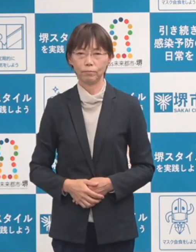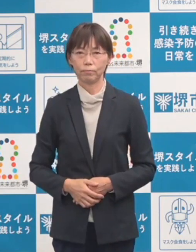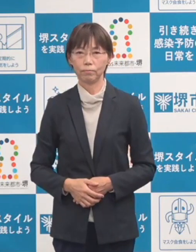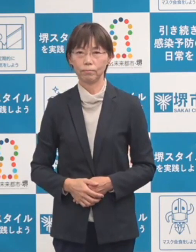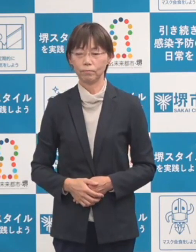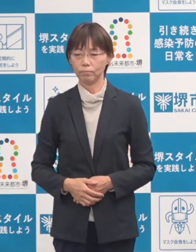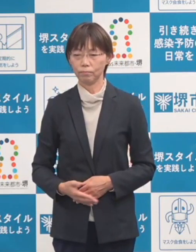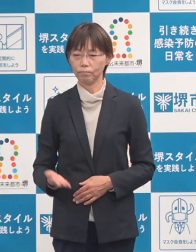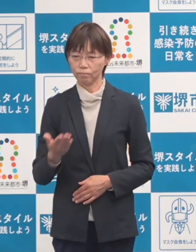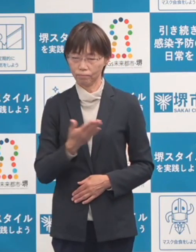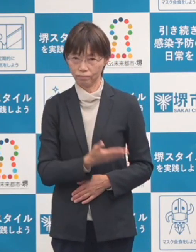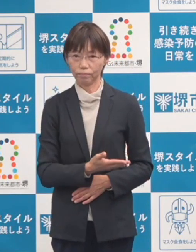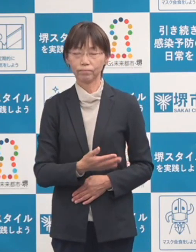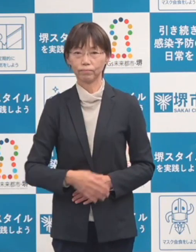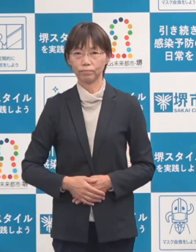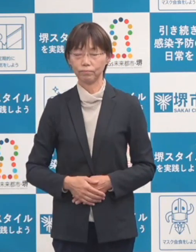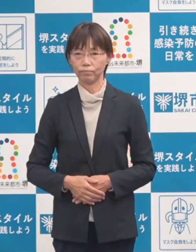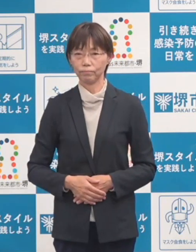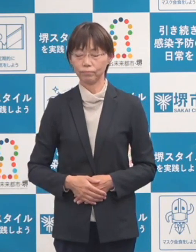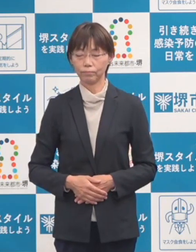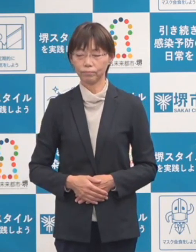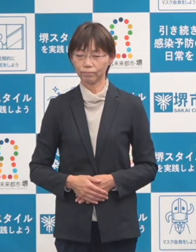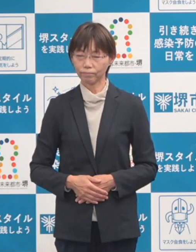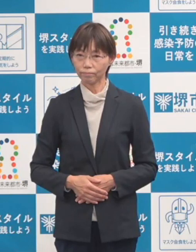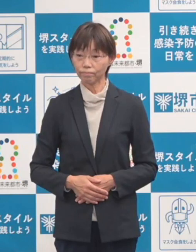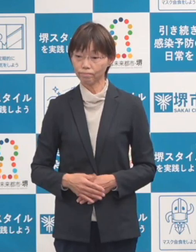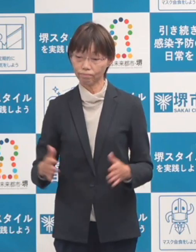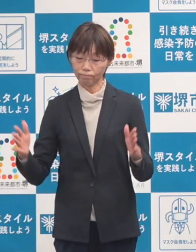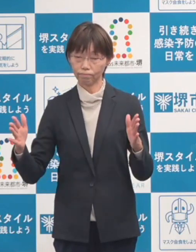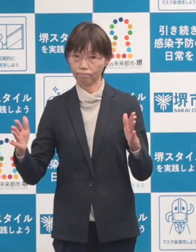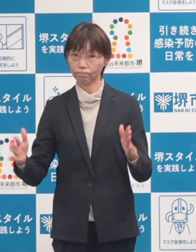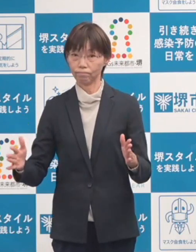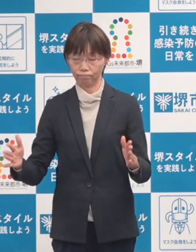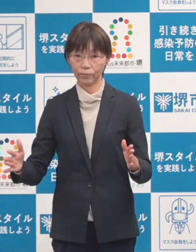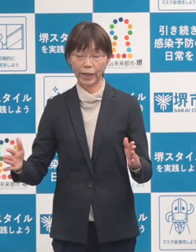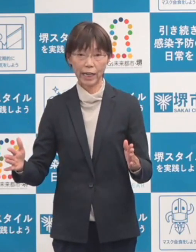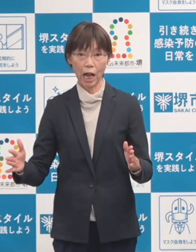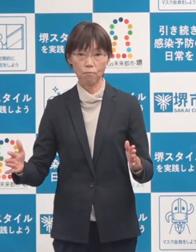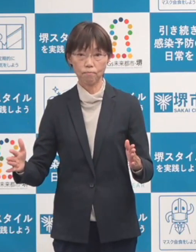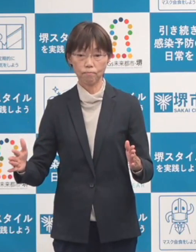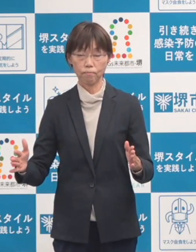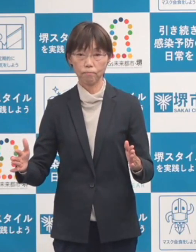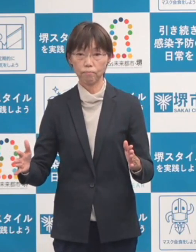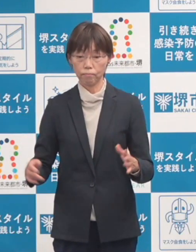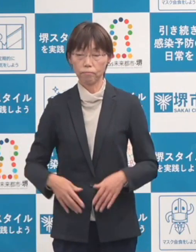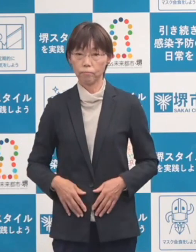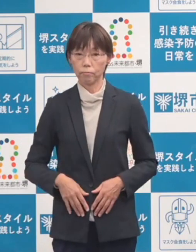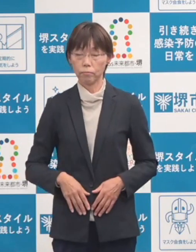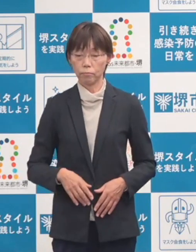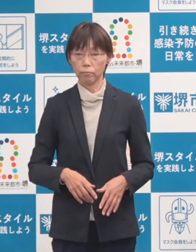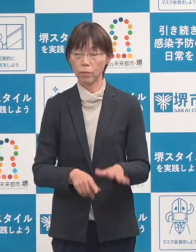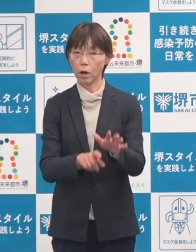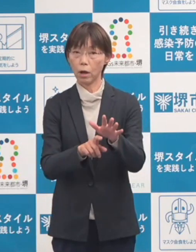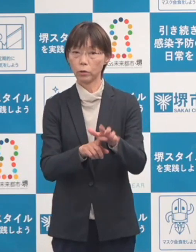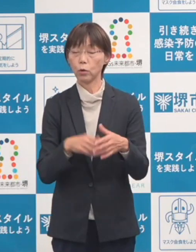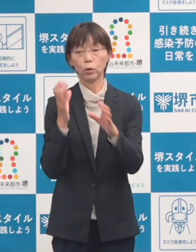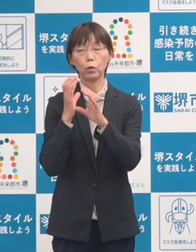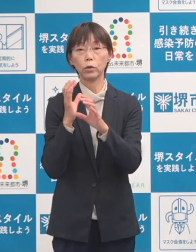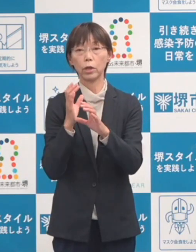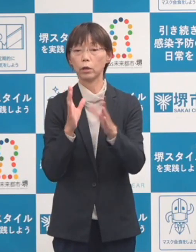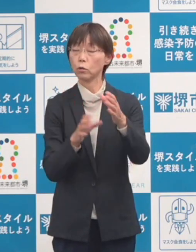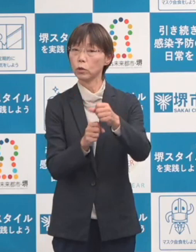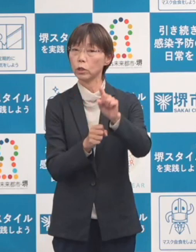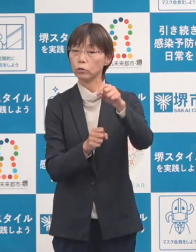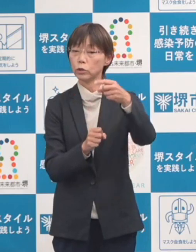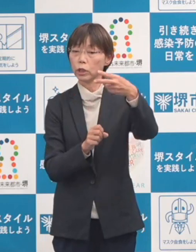そして最後です。この期間ですね、農業祭の当日までの間、11